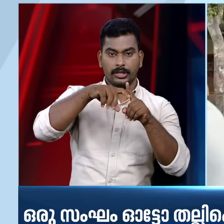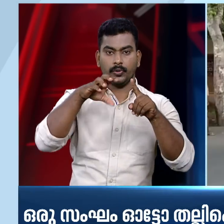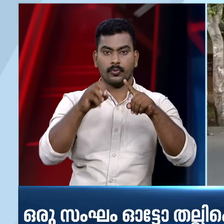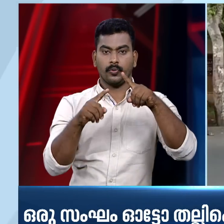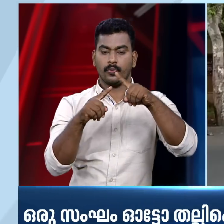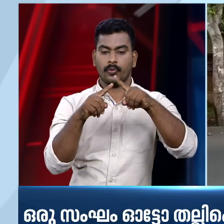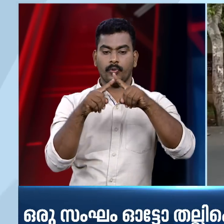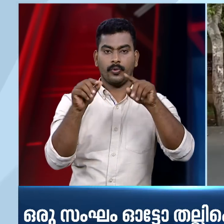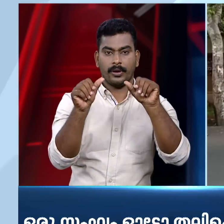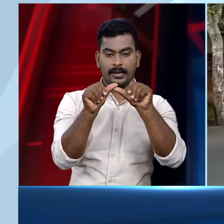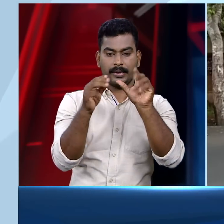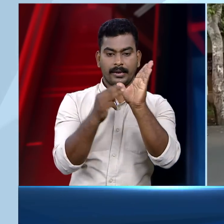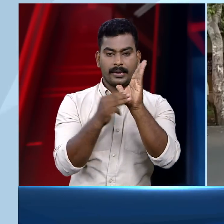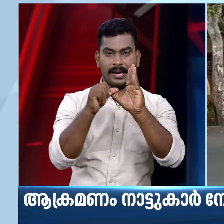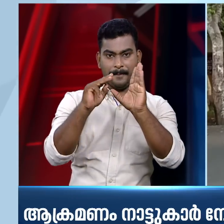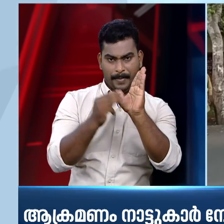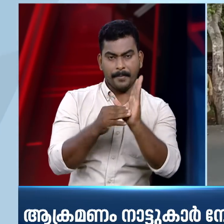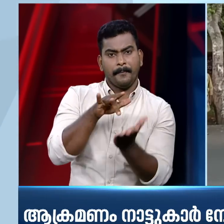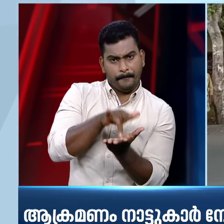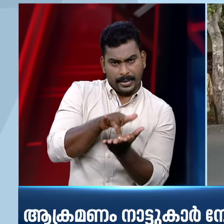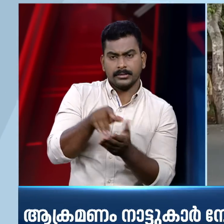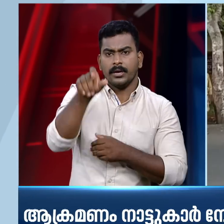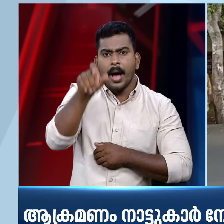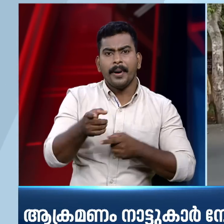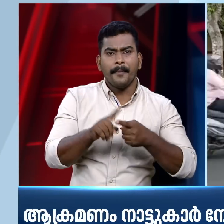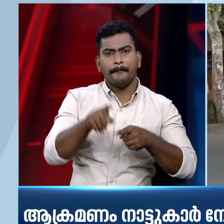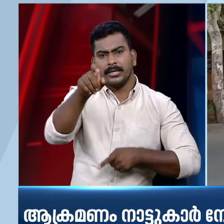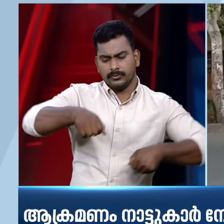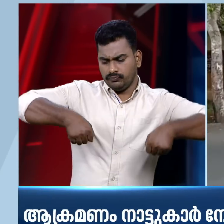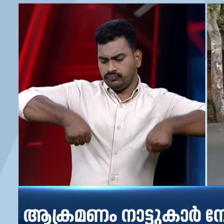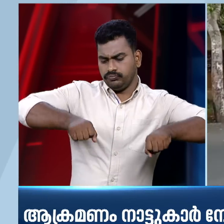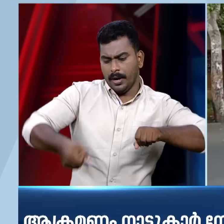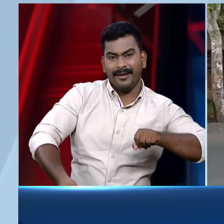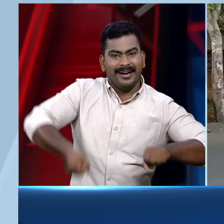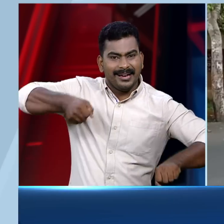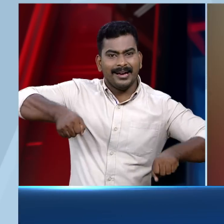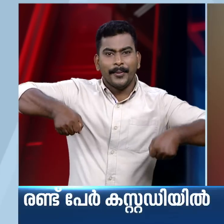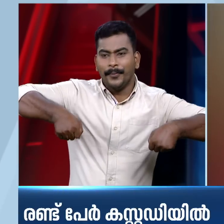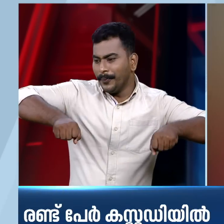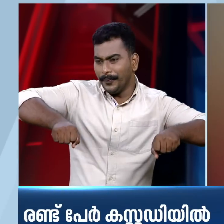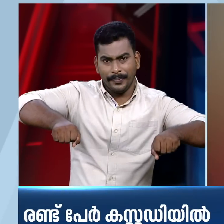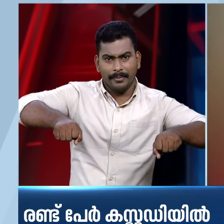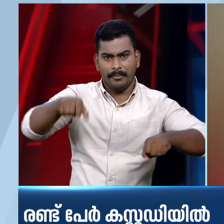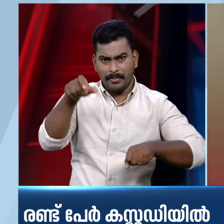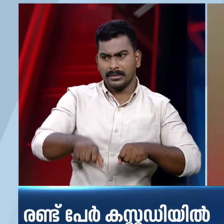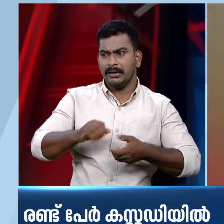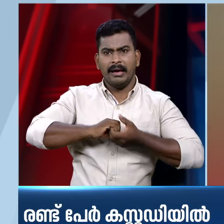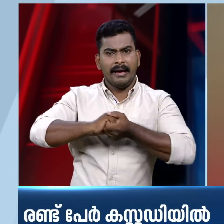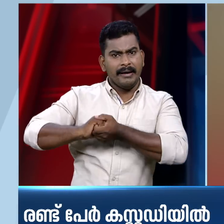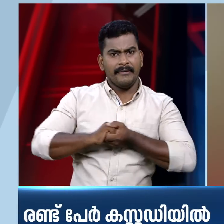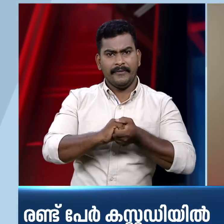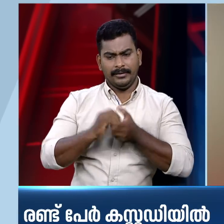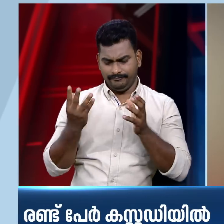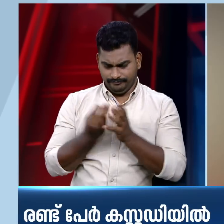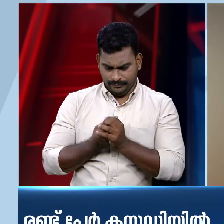സന്തോഷ് എന്ന ആളുടെ വാഹനമാണ് ഒരു സംഘം ആളുകൾ അടിച്ചു തകർത്തത്. ഇത് സന്തോഷിന്റെ സുഹൃത്തുക്കൾ അടങ്ങുന്ന സംഘമാണ് അടിച്ചു